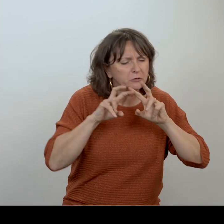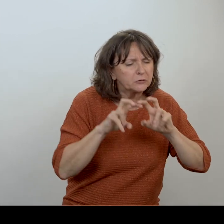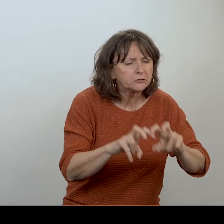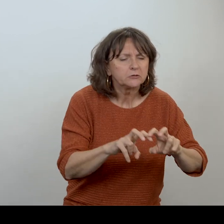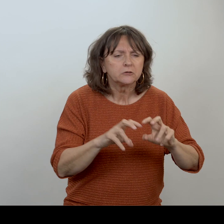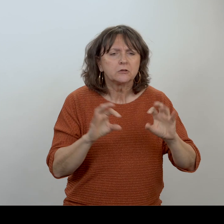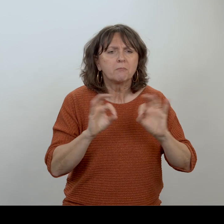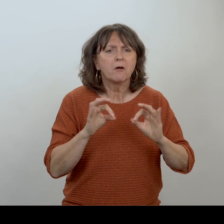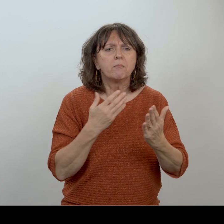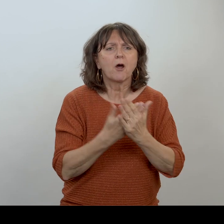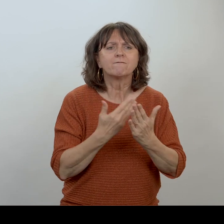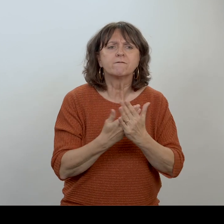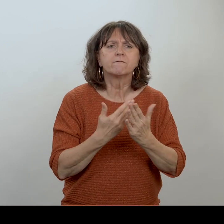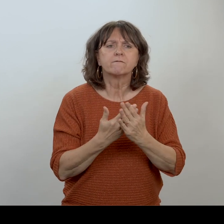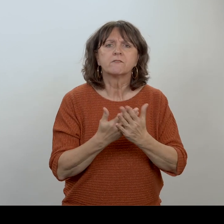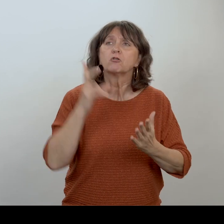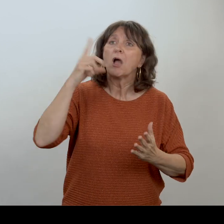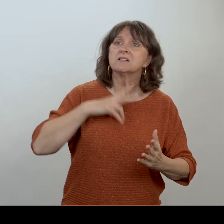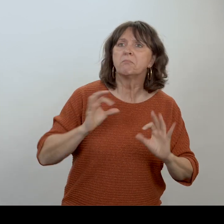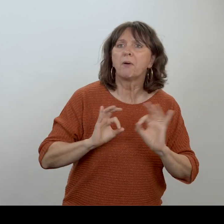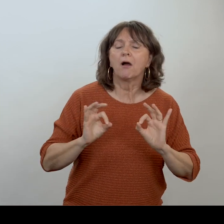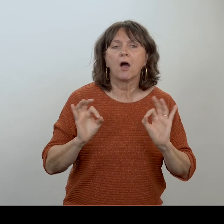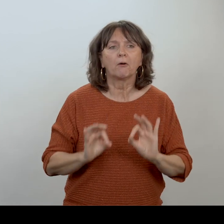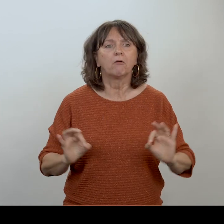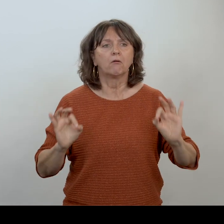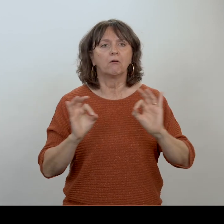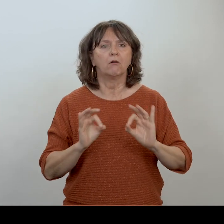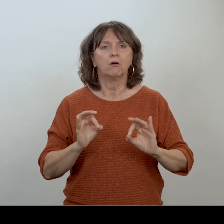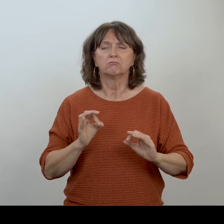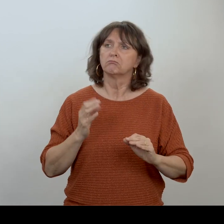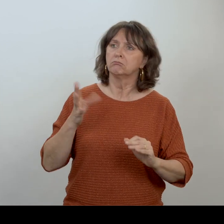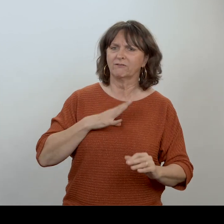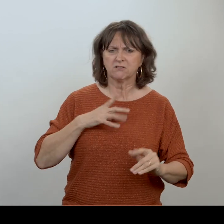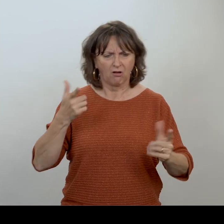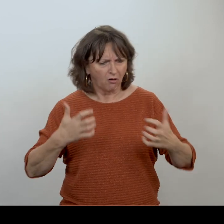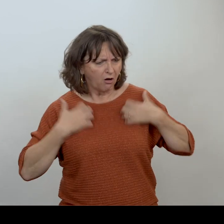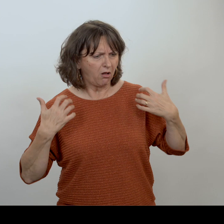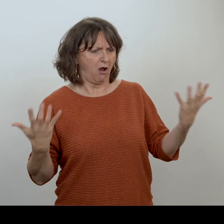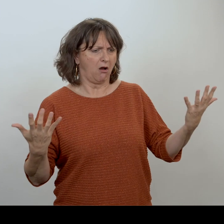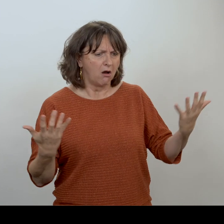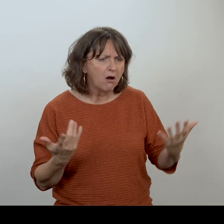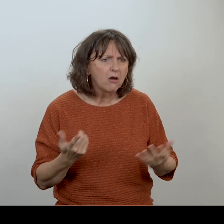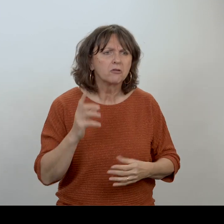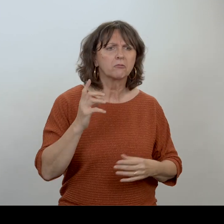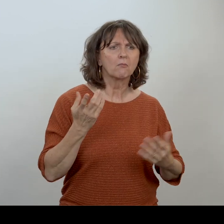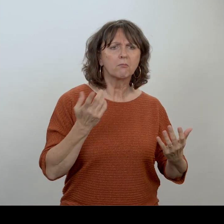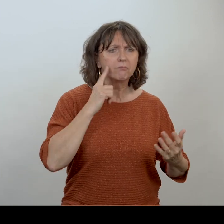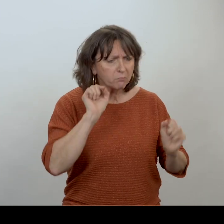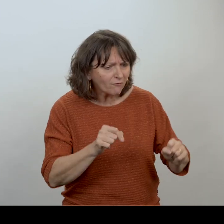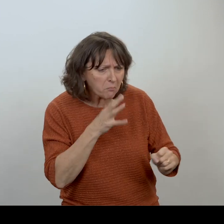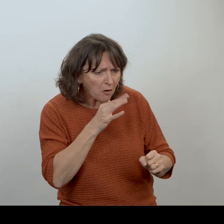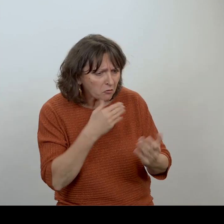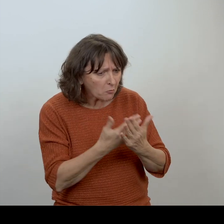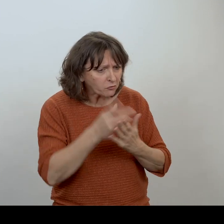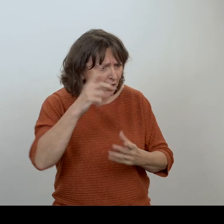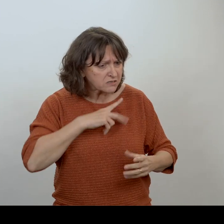et incontestables que Dieu n'existait pas. Le professeur fut très irrité et me dit « Si vous ne pouvez pas prouver